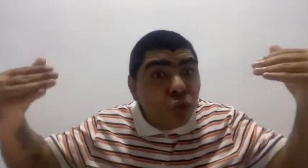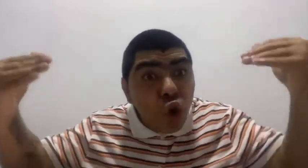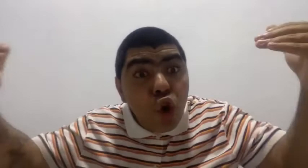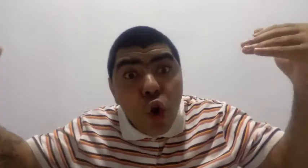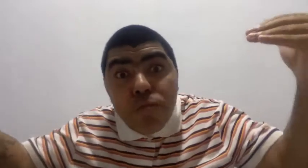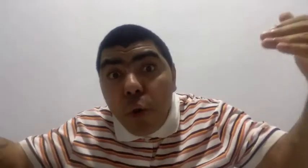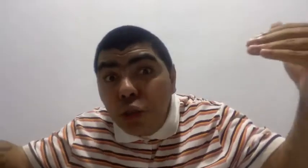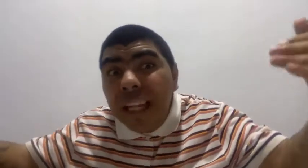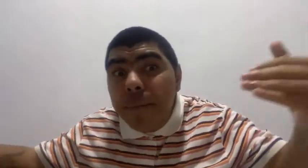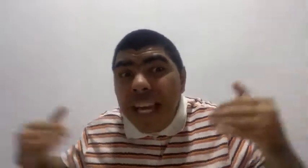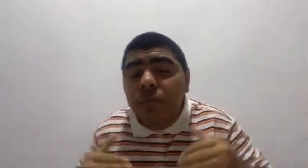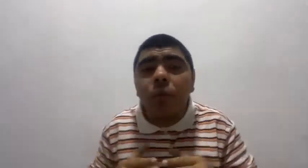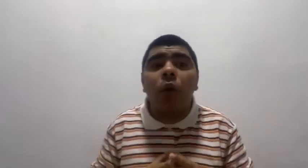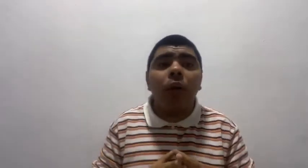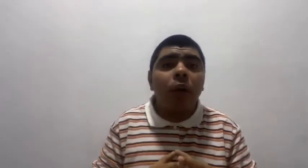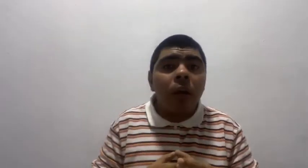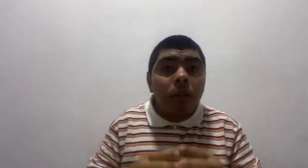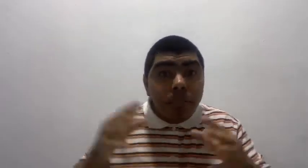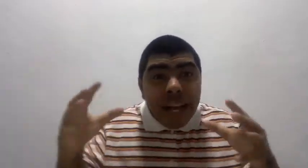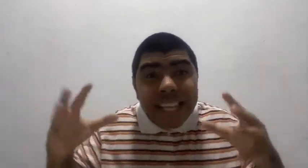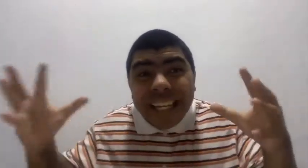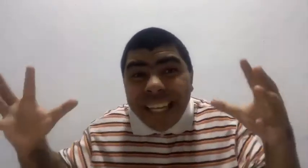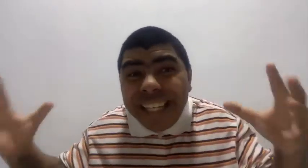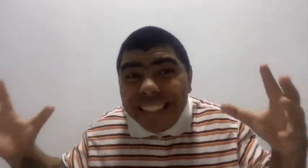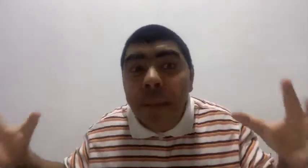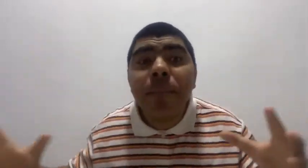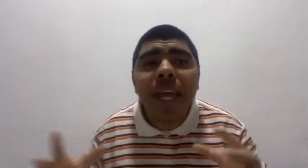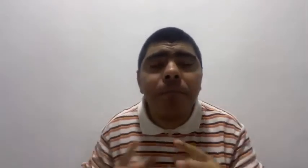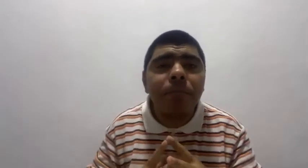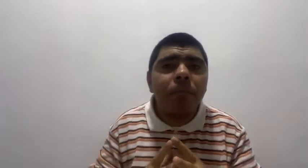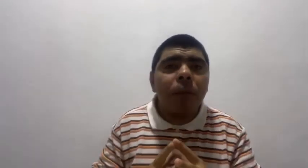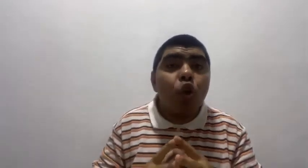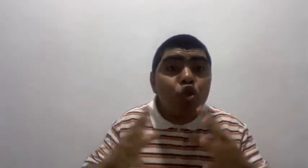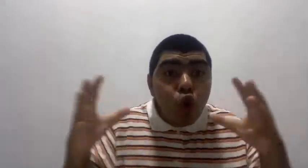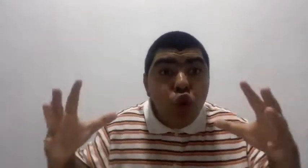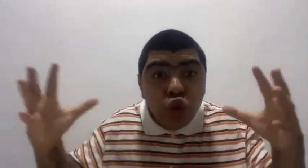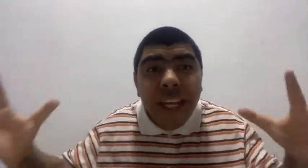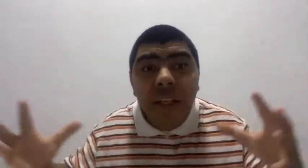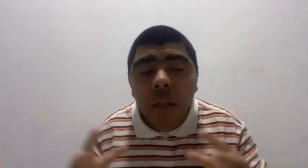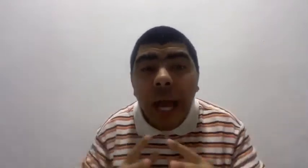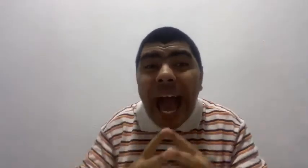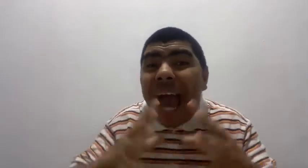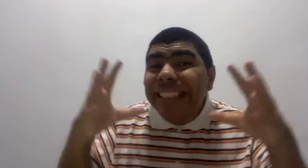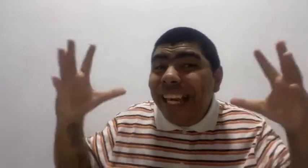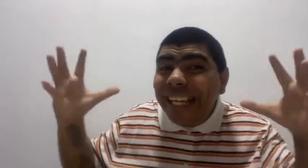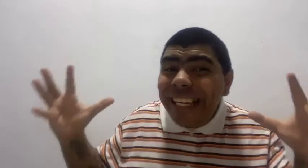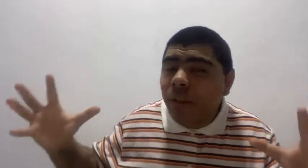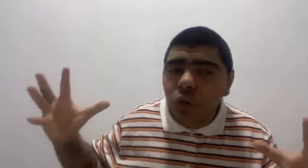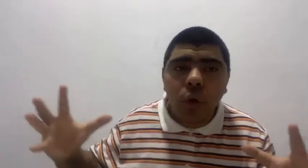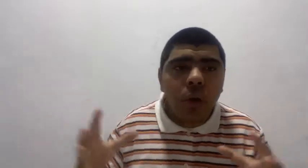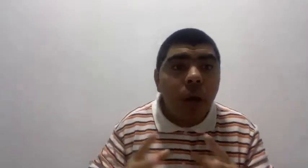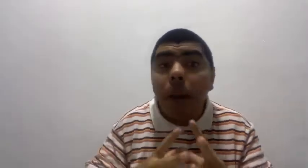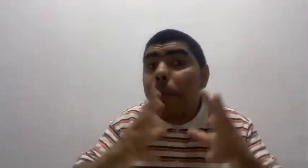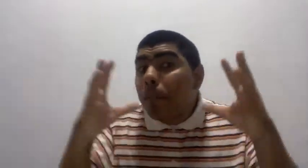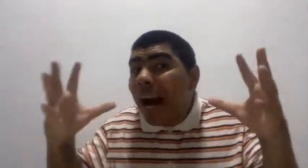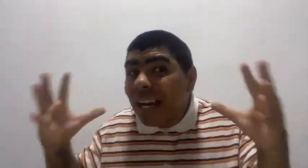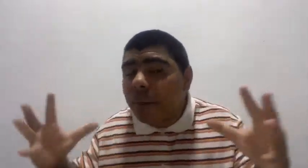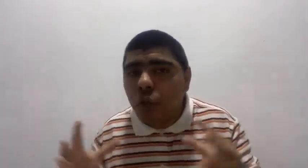nuestro comportamiento, van a querer también conocer a ese Cristo